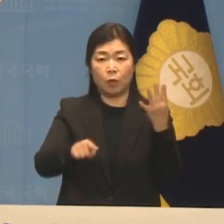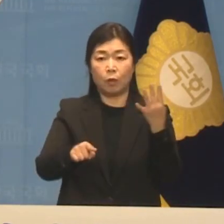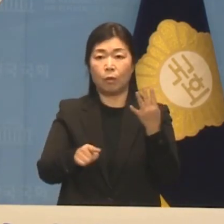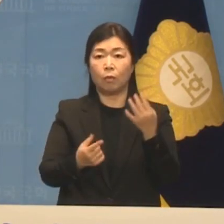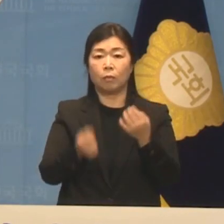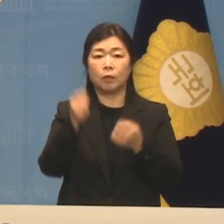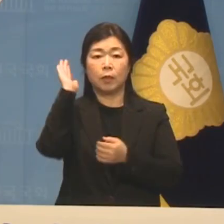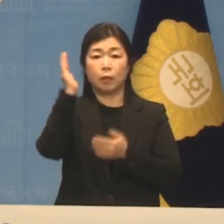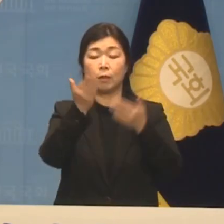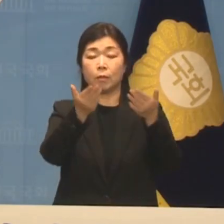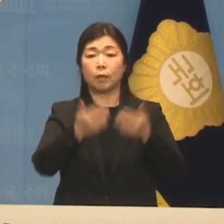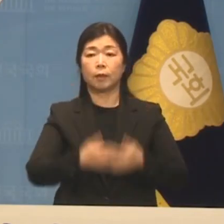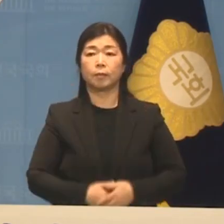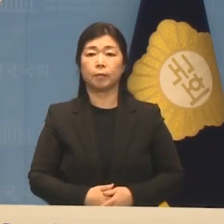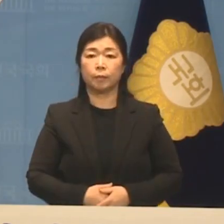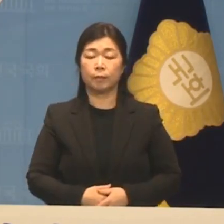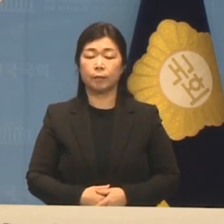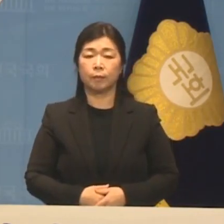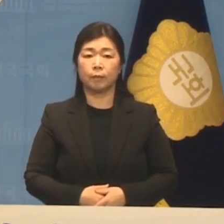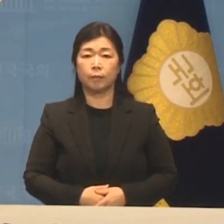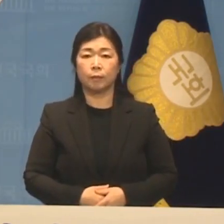발언을 이어가도록 그렇게 하겠습니다.